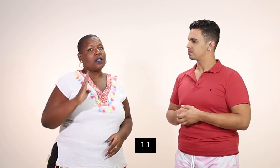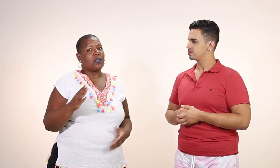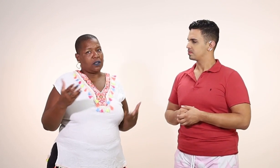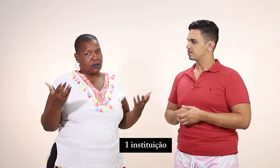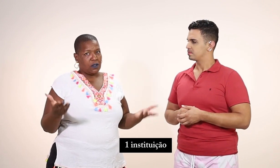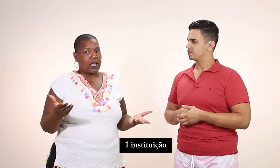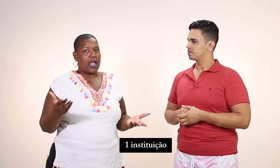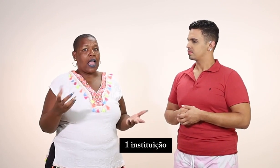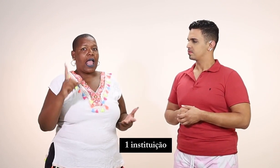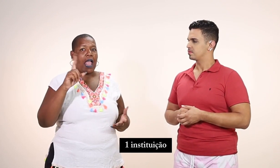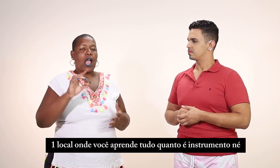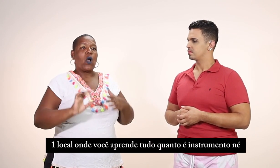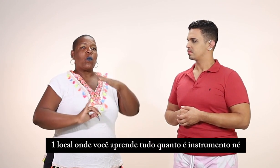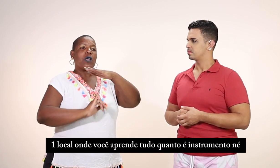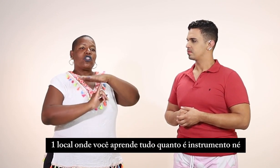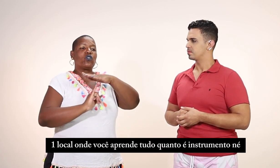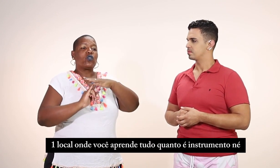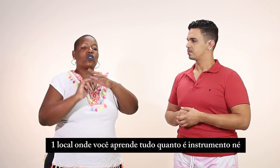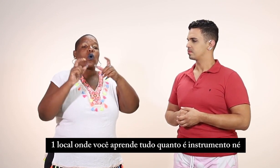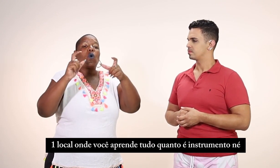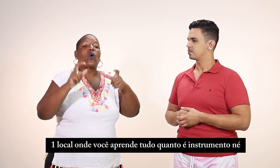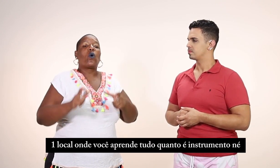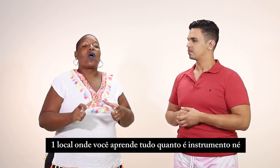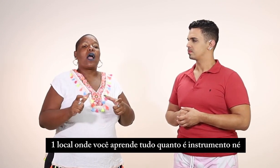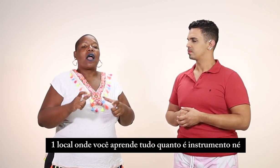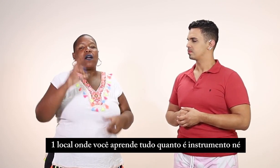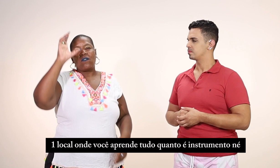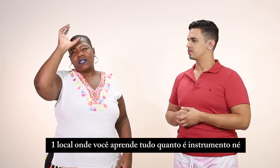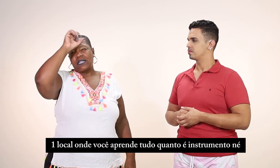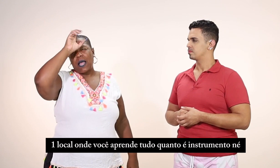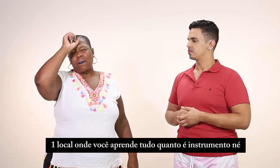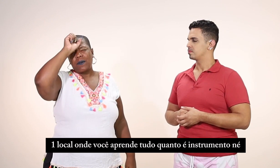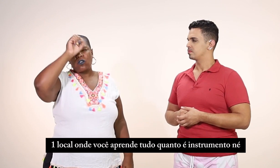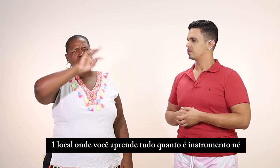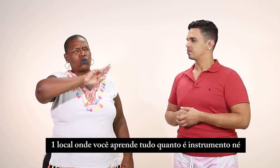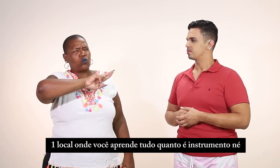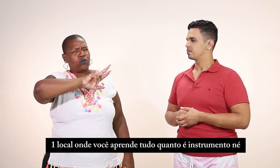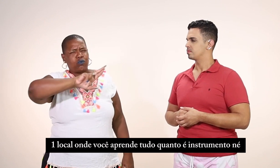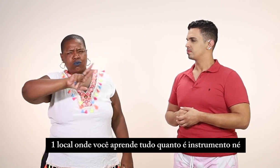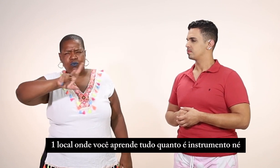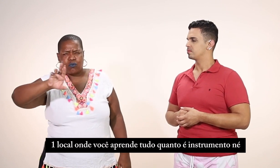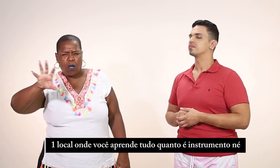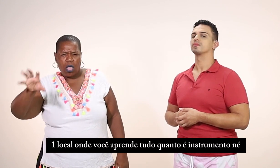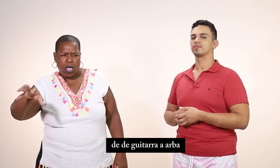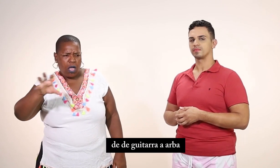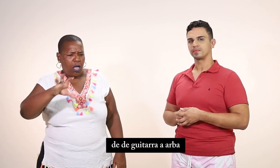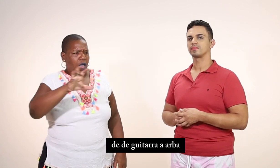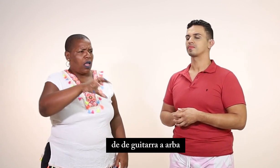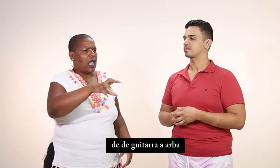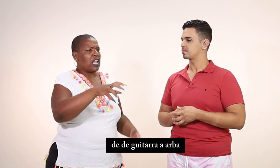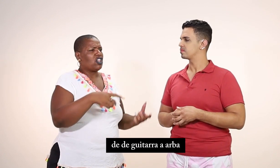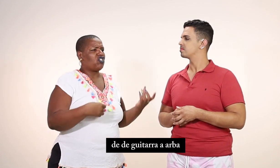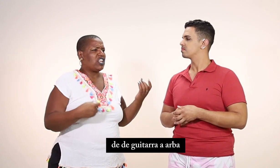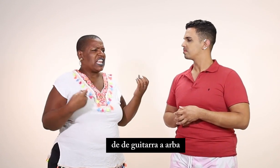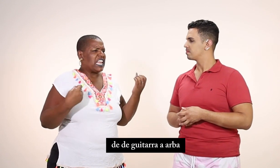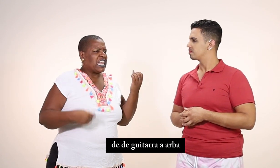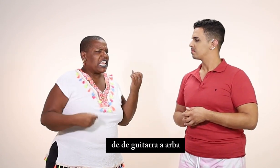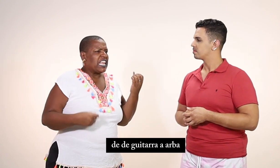Uma instituição, um local onde você aprende tudo quanto é instrumento, né? De guitarra